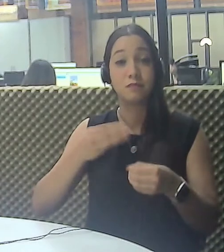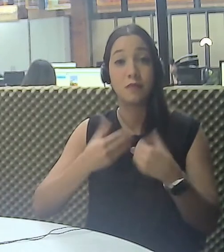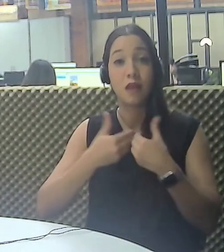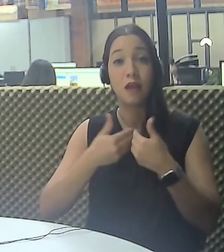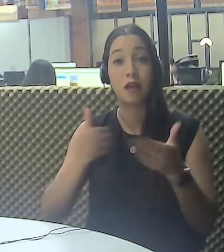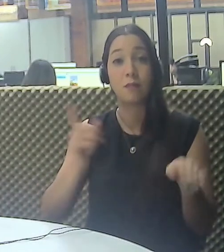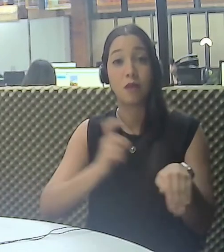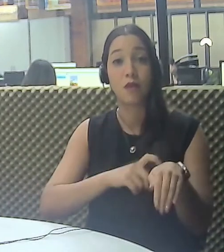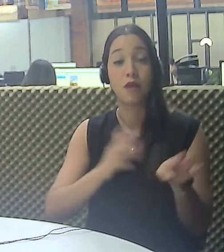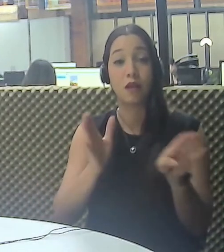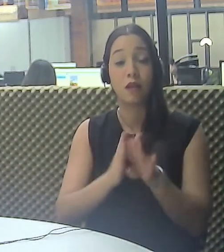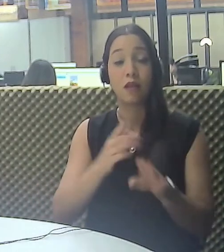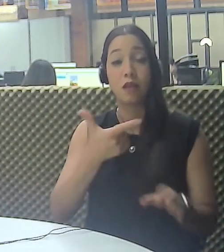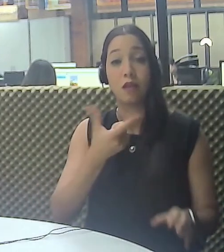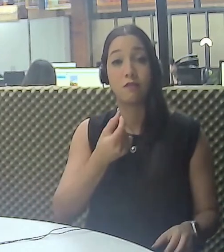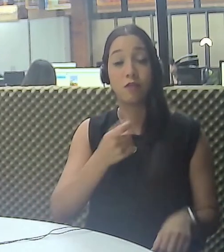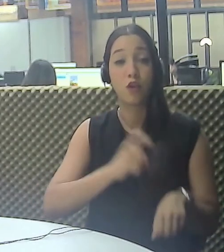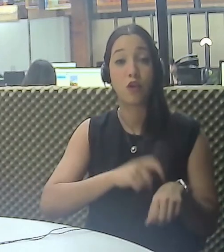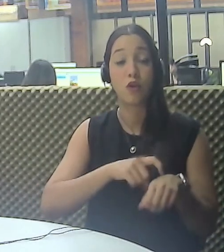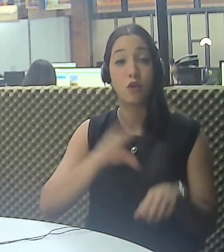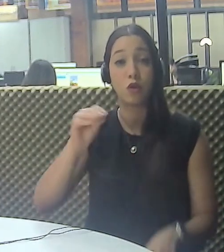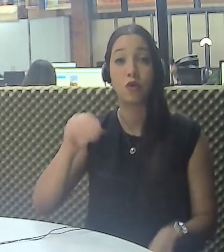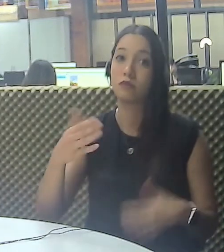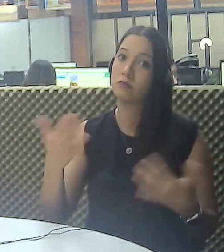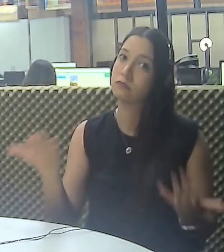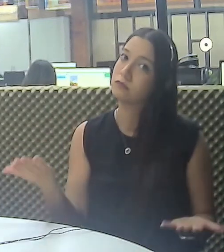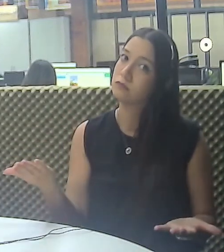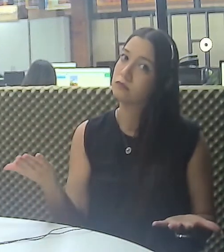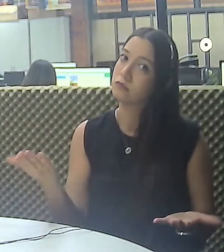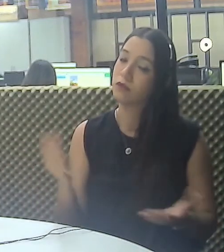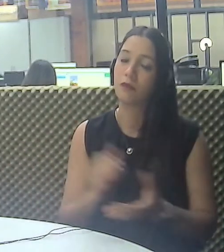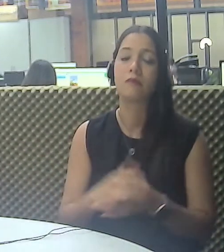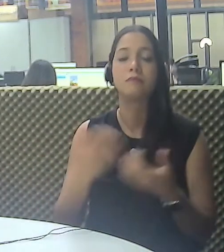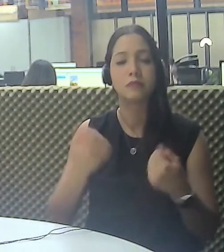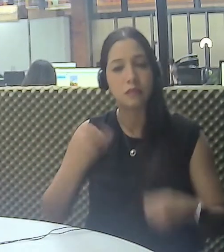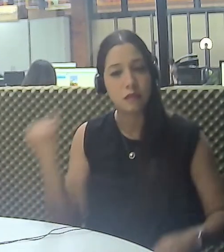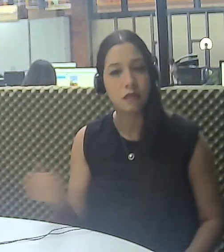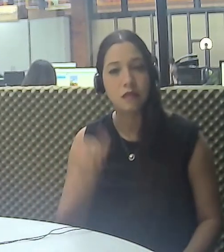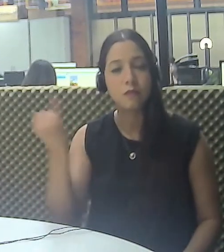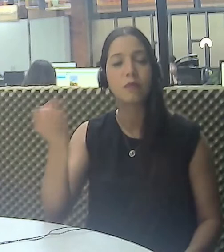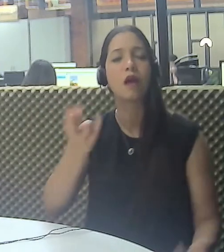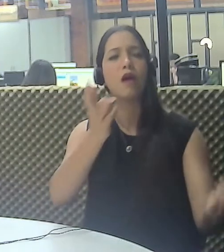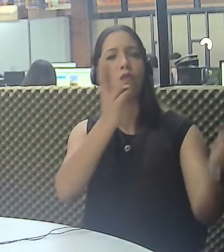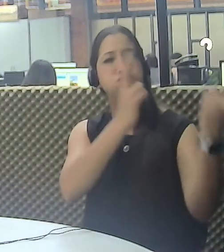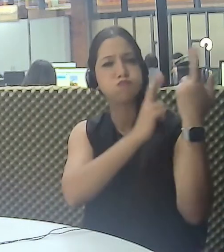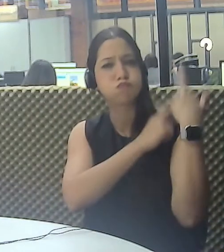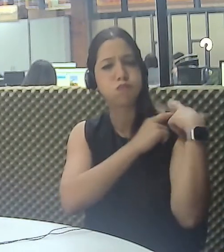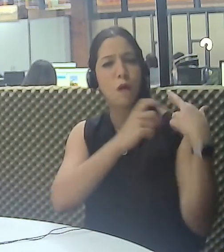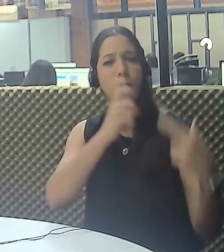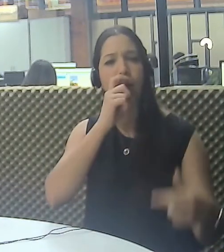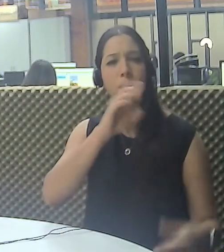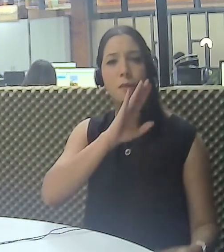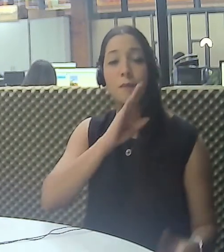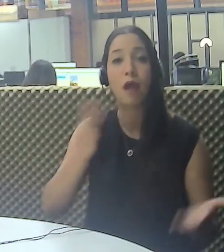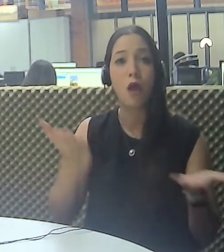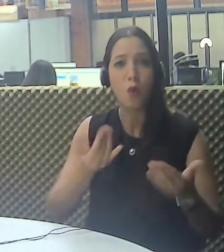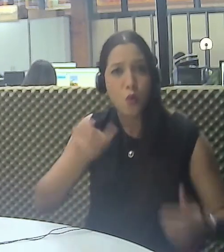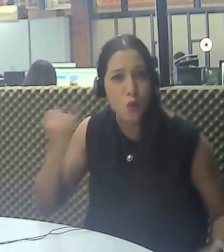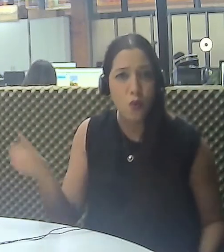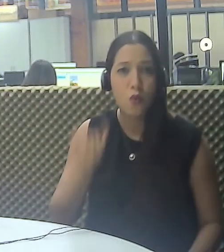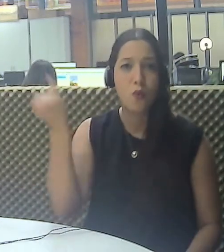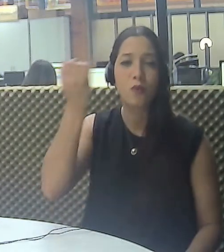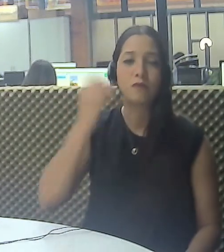abertas até as 8 horas da noite. Então, não há desculpa. Precisamos de responsabilidade dos pais nesse momento tão